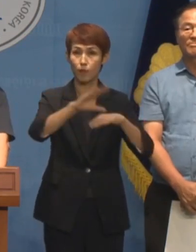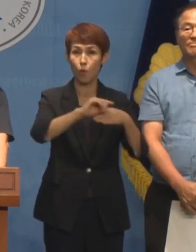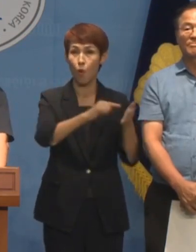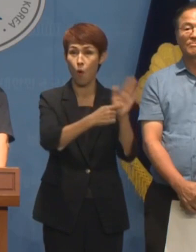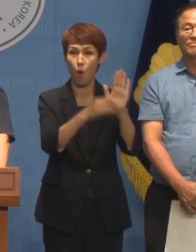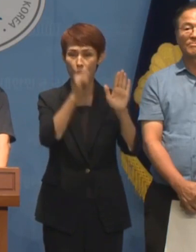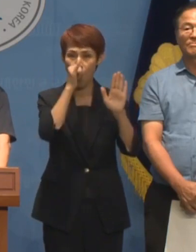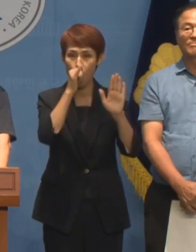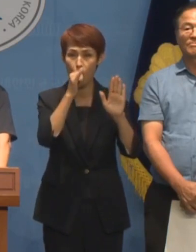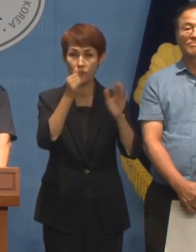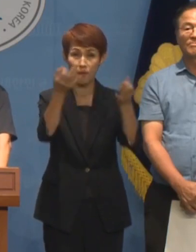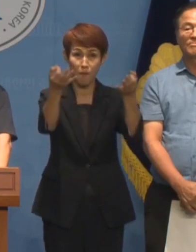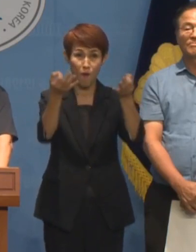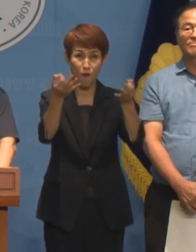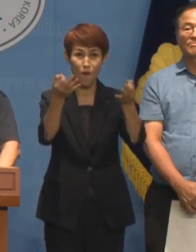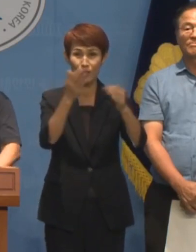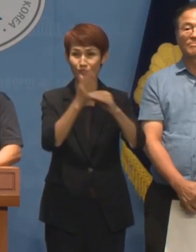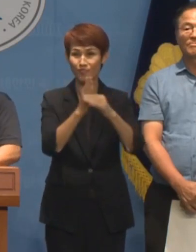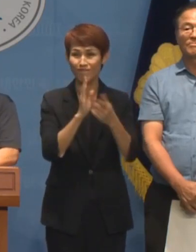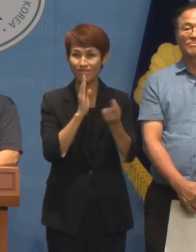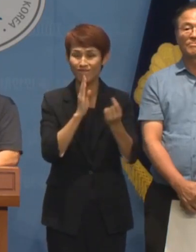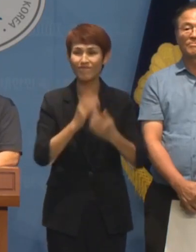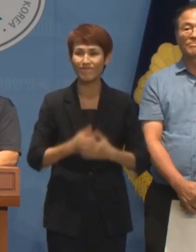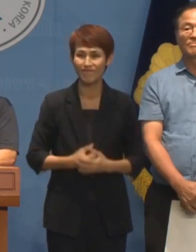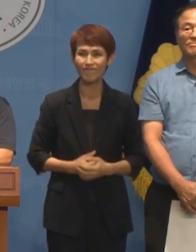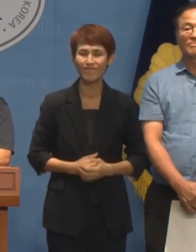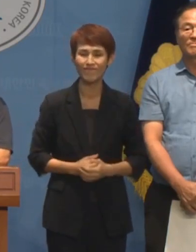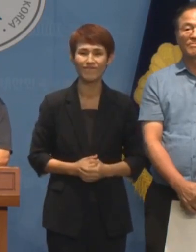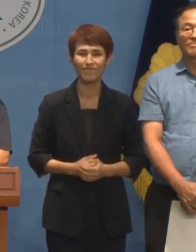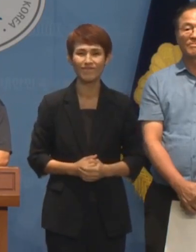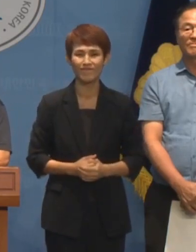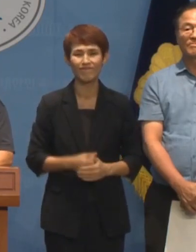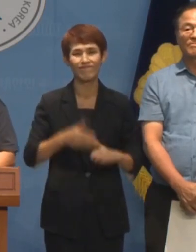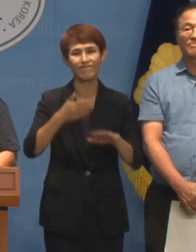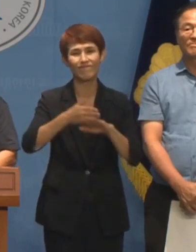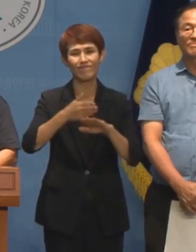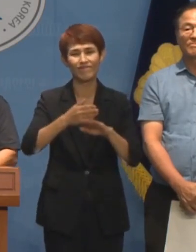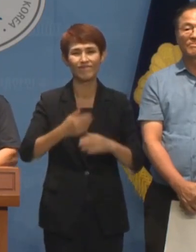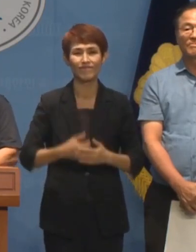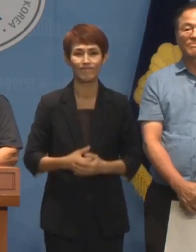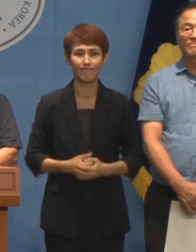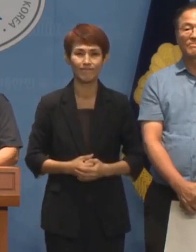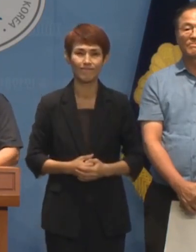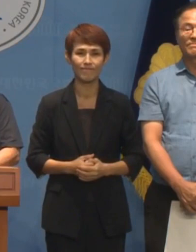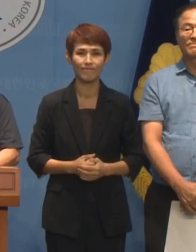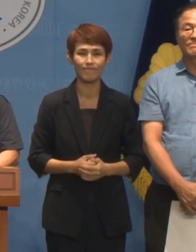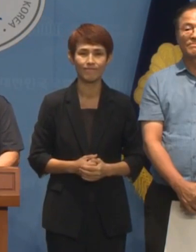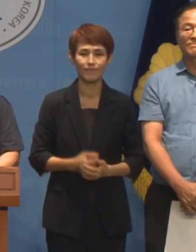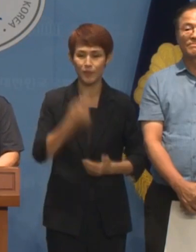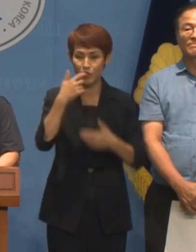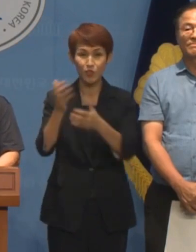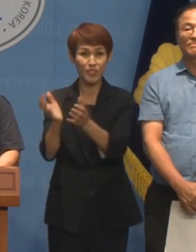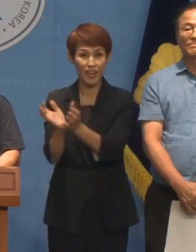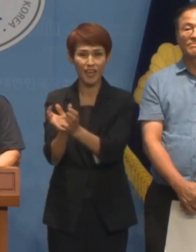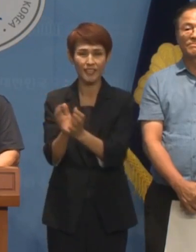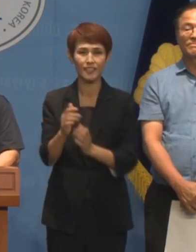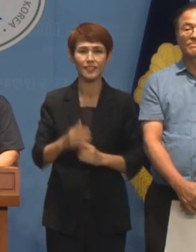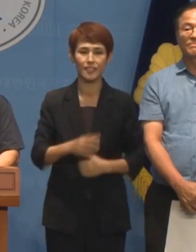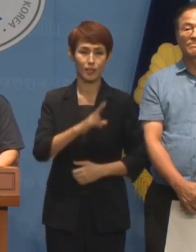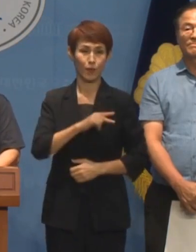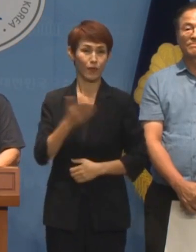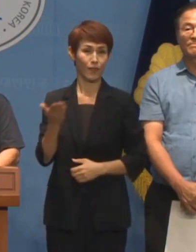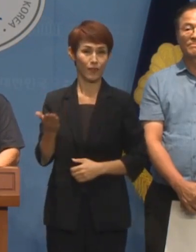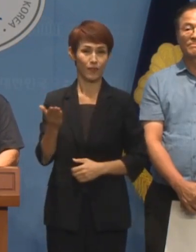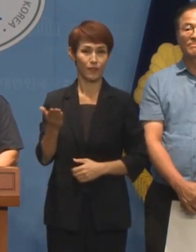많은 시민들께서 또 현장의 기자회견을 지금 시청해주고 계십니다. 감사합니다. 이어서 우리 민주당의 김준혁